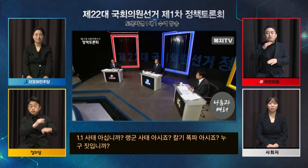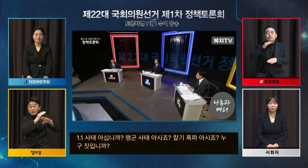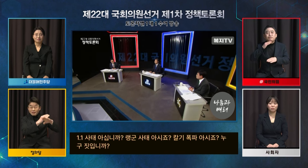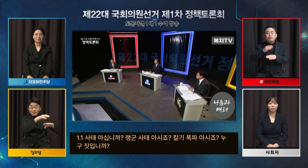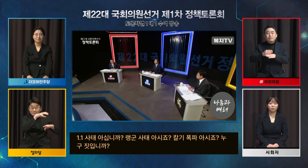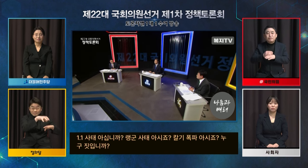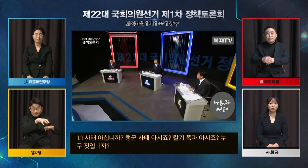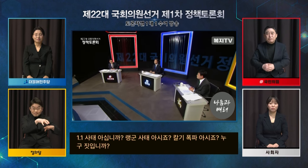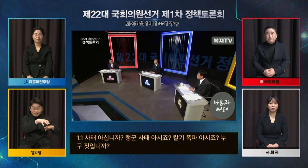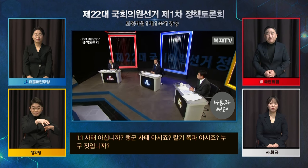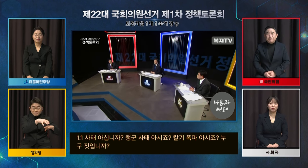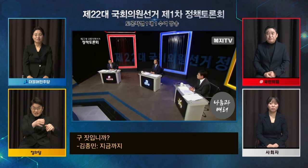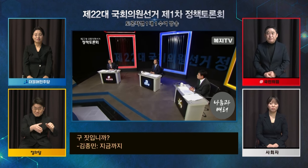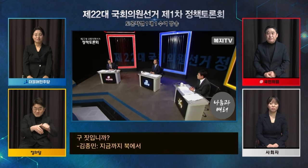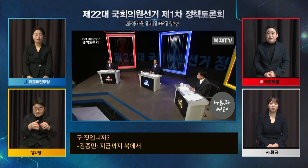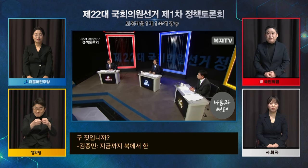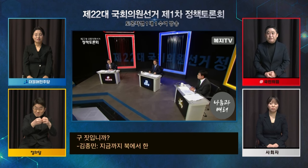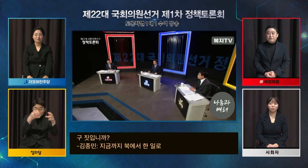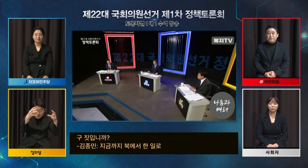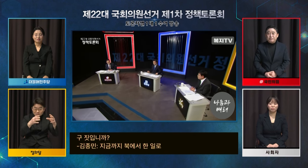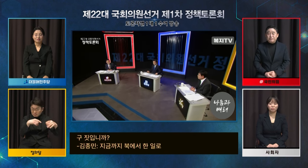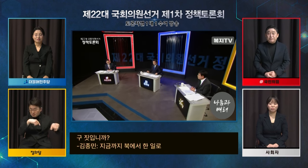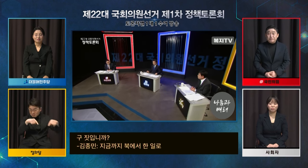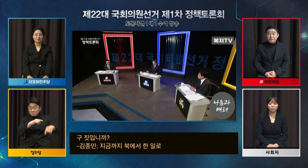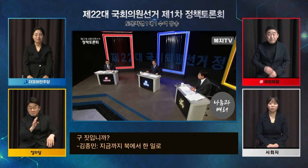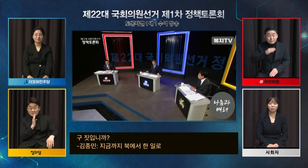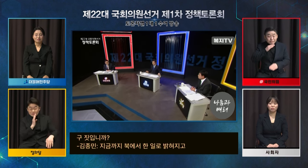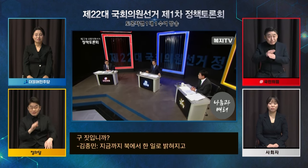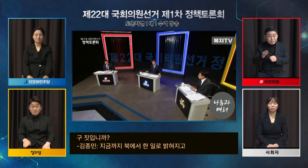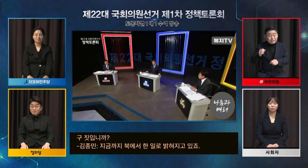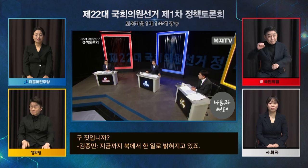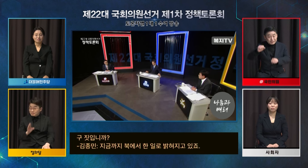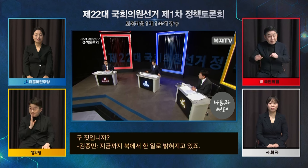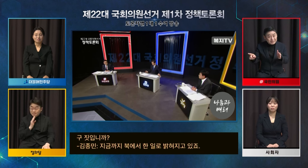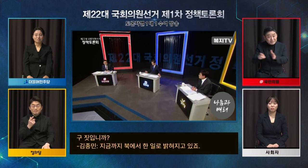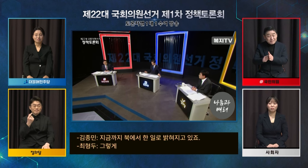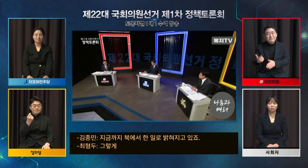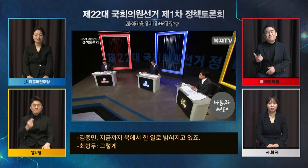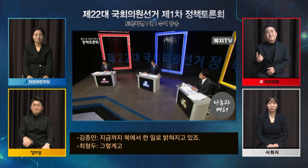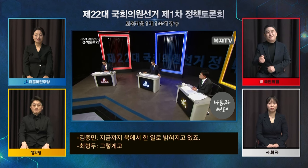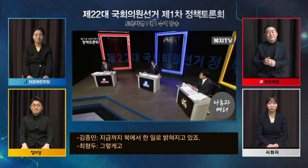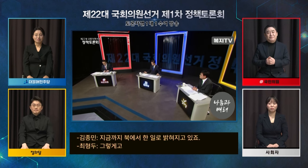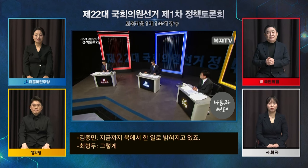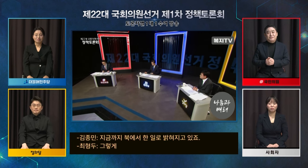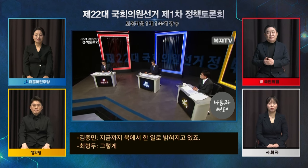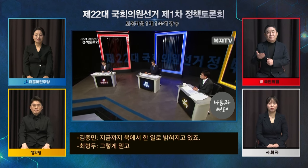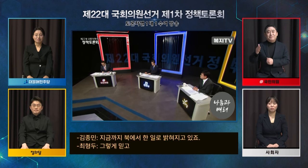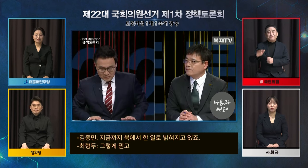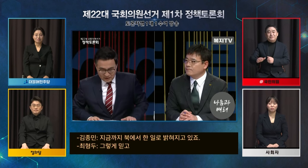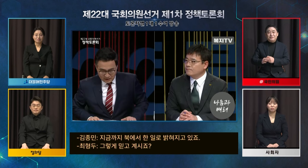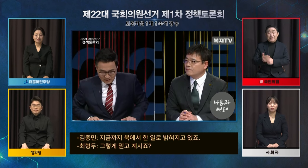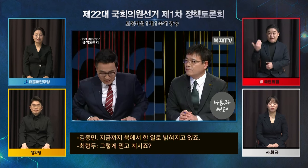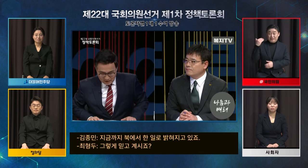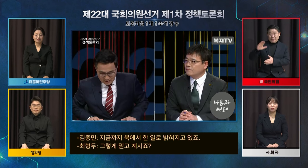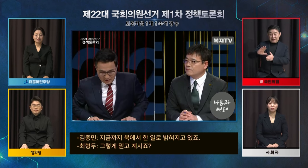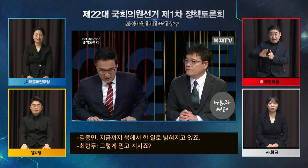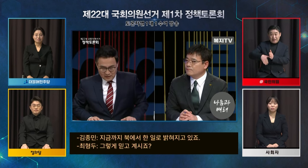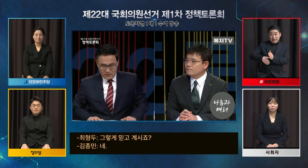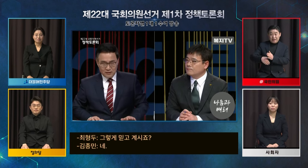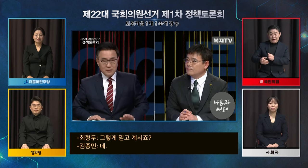한 일로 지금 밝혀지고 있죠. 밝혀지고 있죠. 믿고 계시죠? 네. 그렇습니다. 그런데 당시에